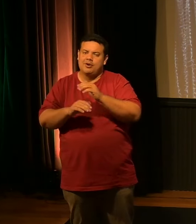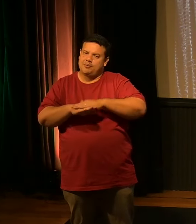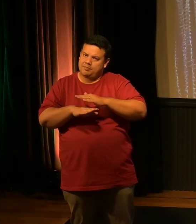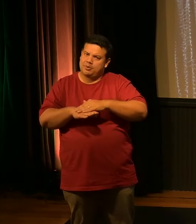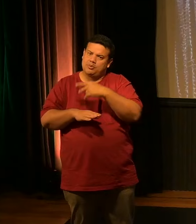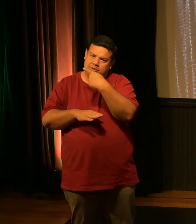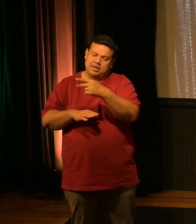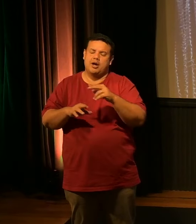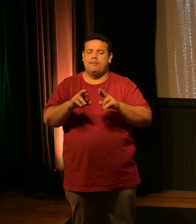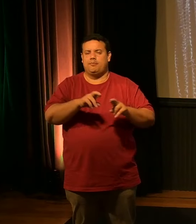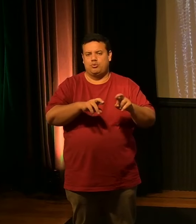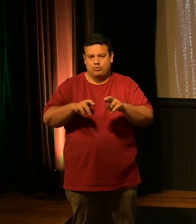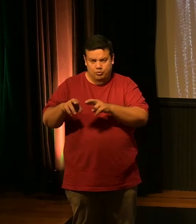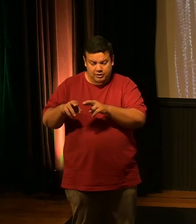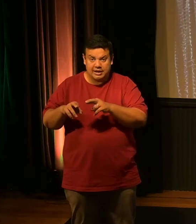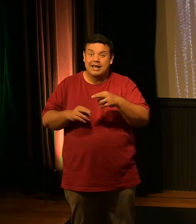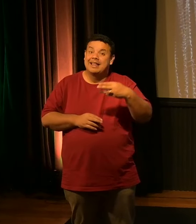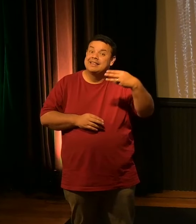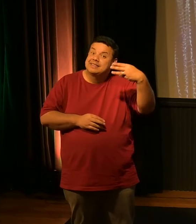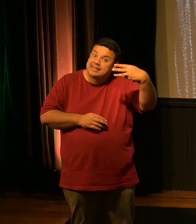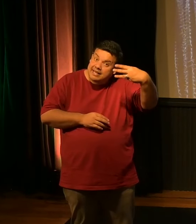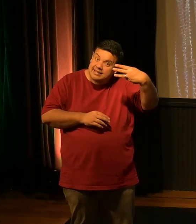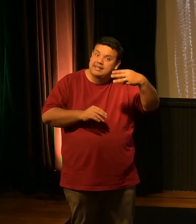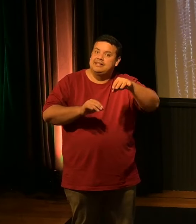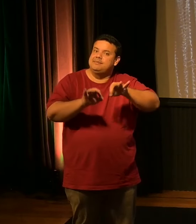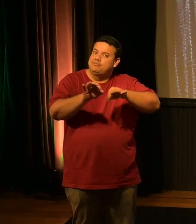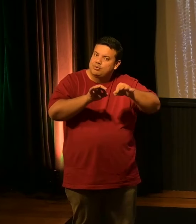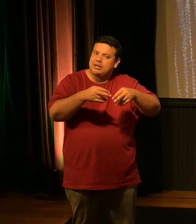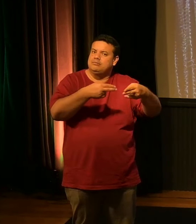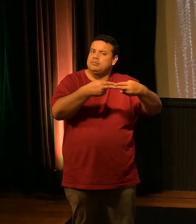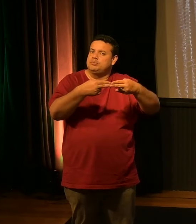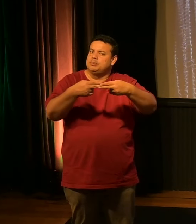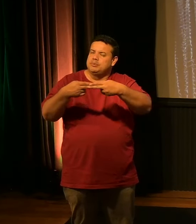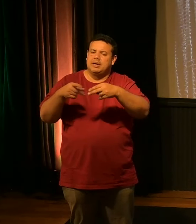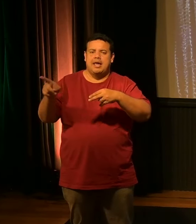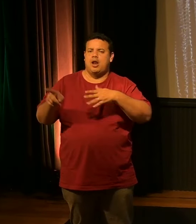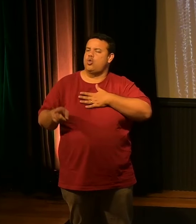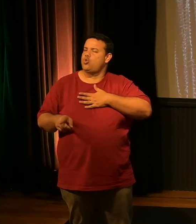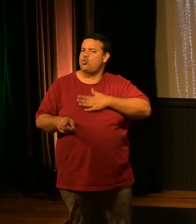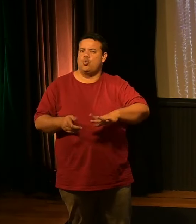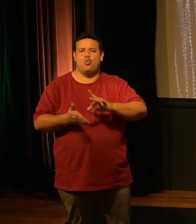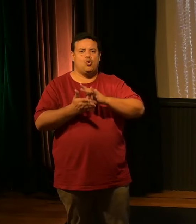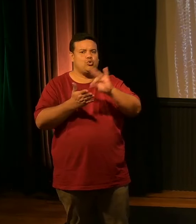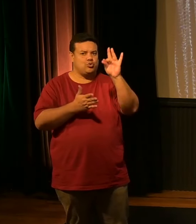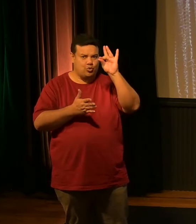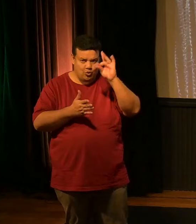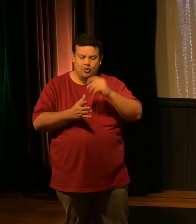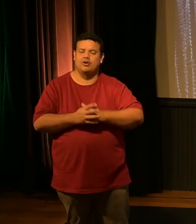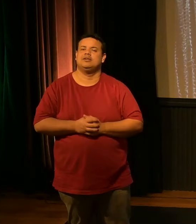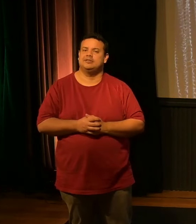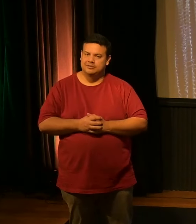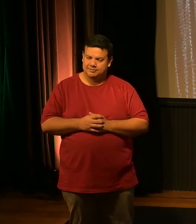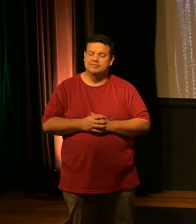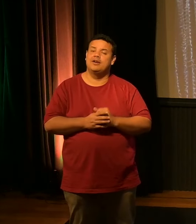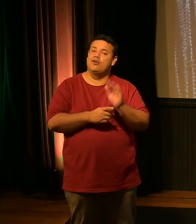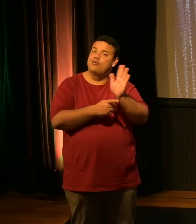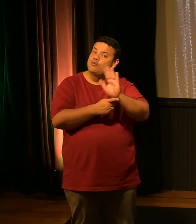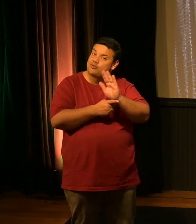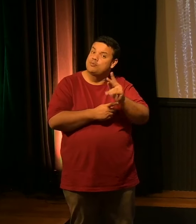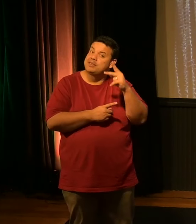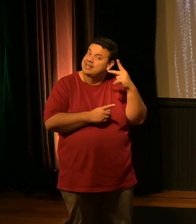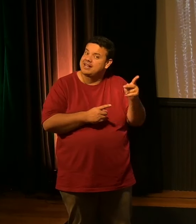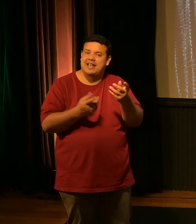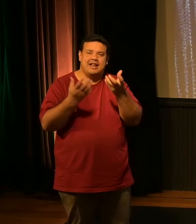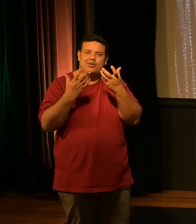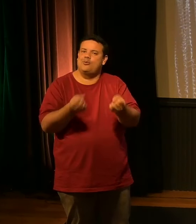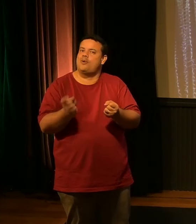na terceira vez, houve uma outra montagem que ele odiou. Inclusive, esse é um filme que ele próprio negou em vida. Mas é